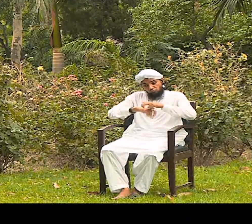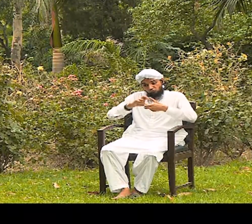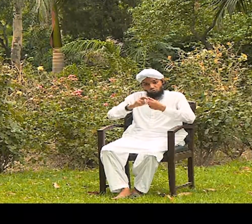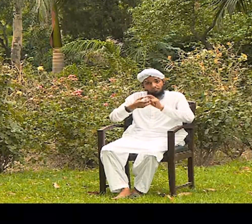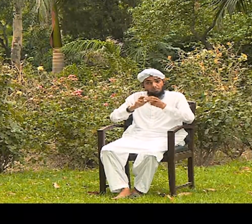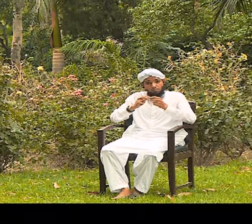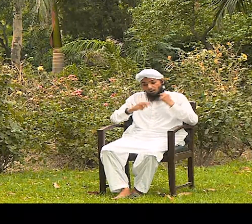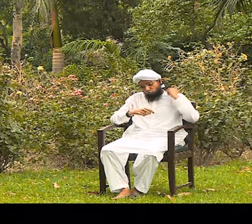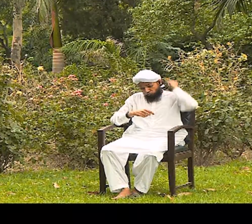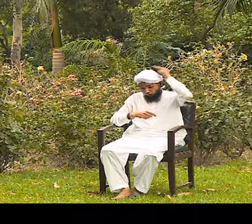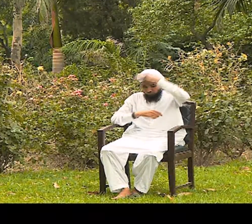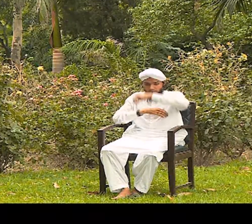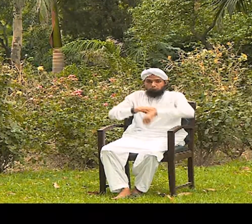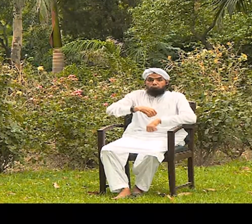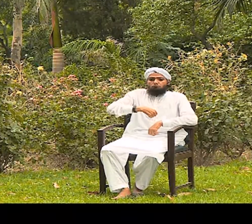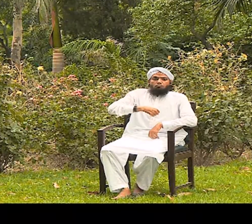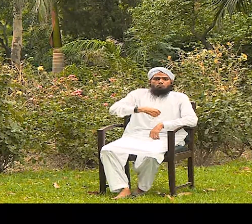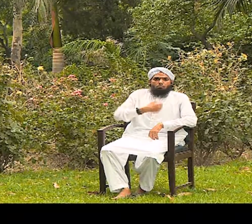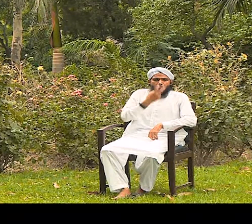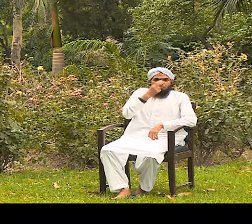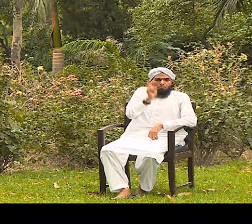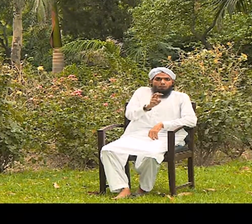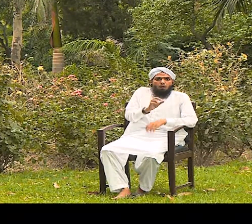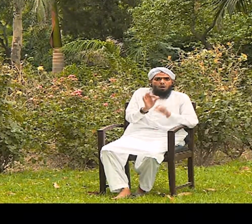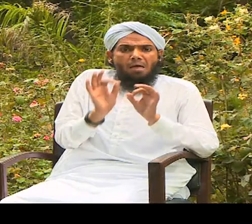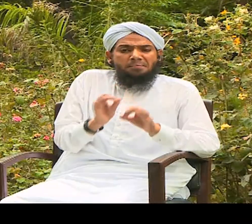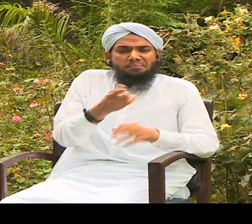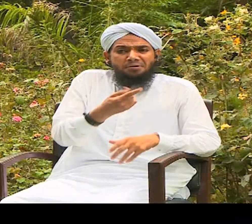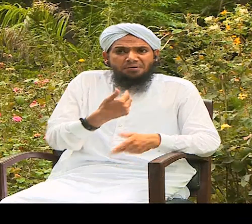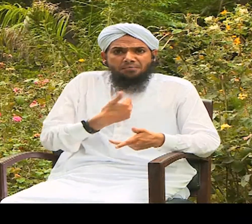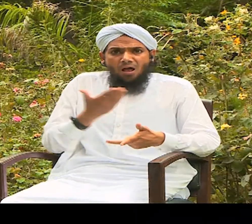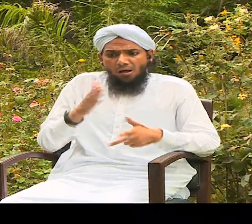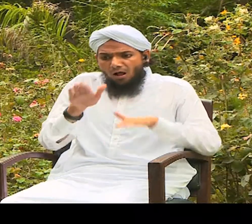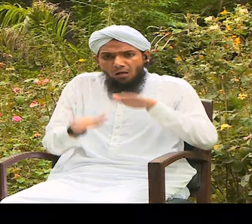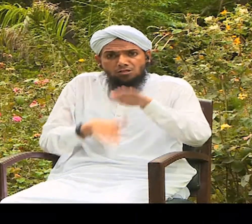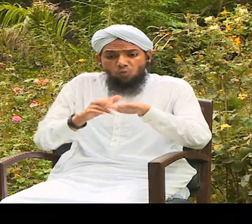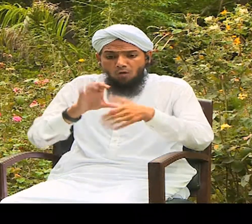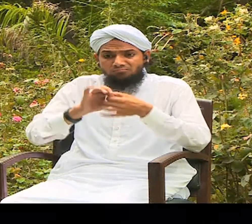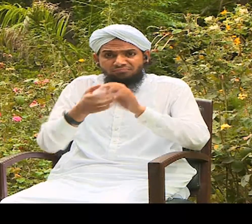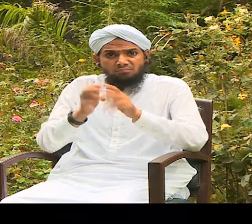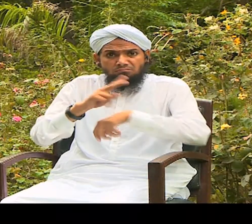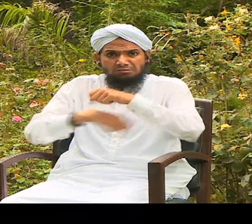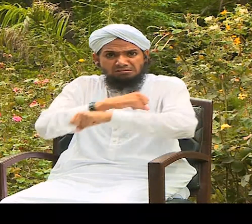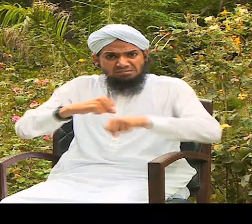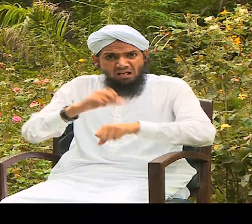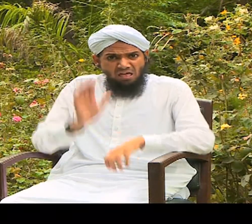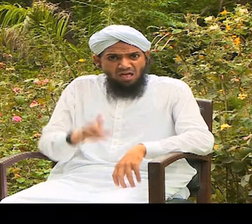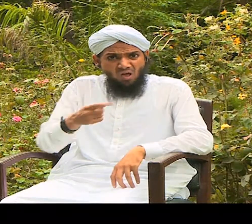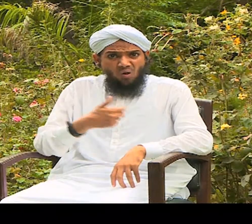ہوئے ہاتھ کو زنجیر کی مدد سے گردن سے لٹکایا ہوا تھا۔ اسی طرح اس نے اپنے قدموں میں بھی بیڑیاں ڈال رکھی تھیں اور